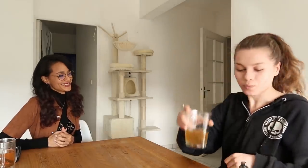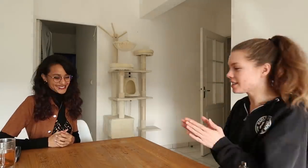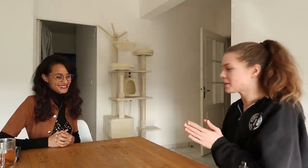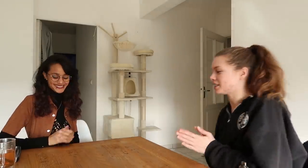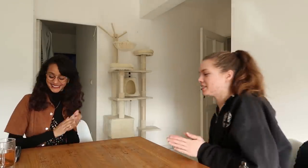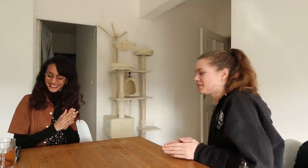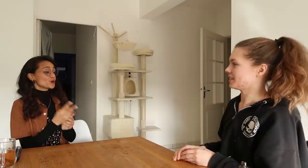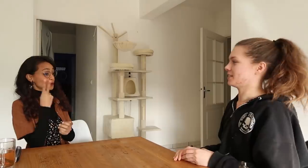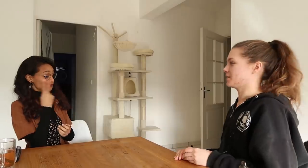Allez, c'est parti.